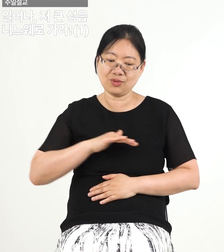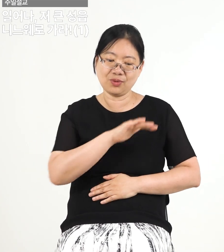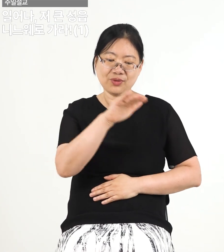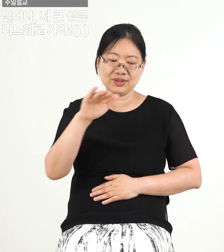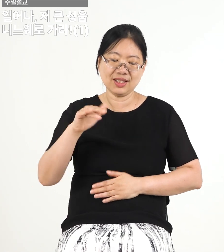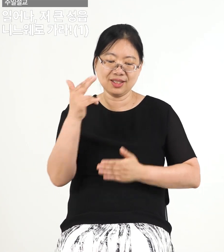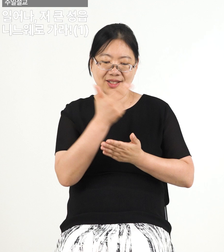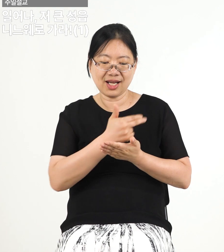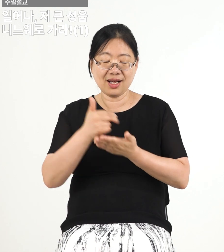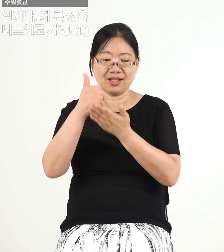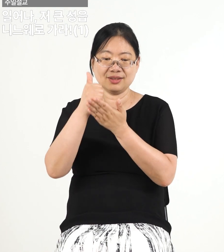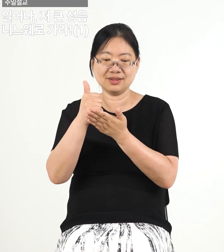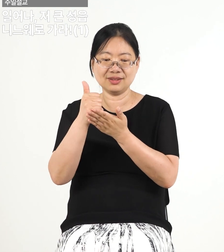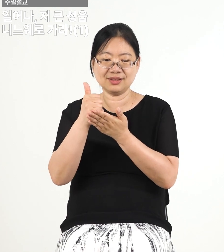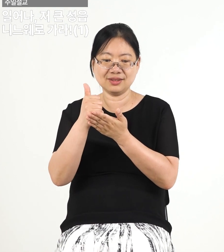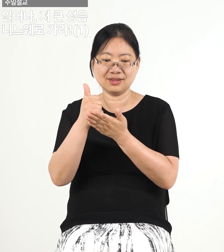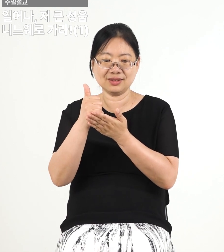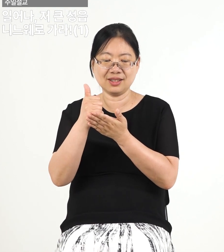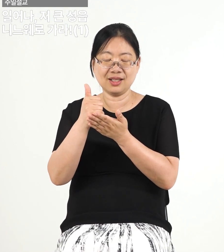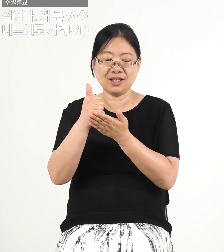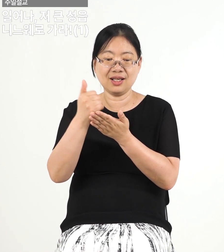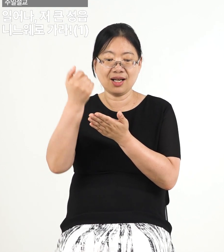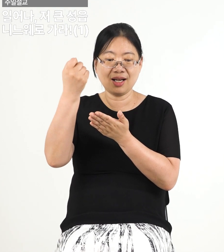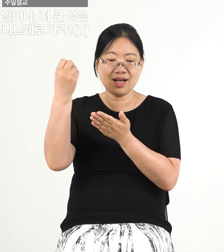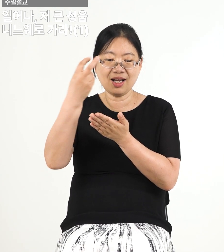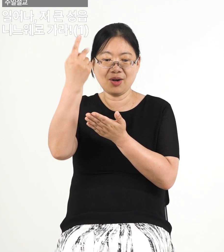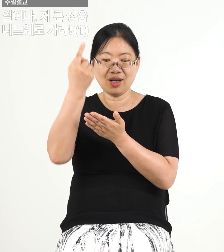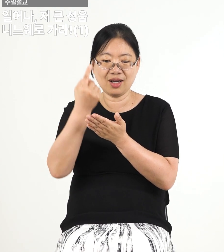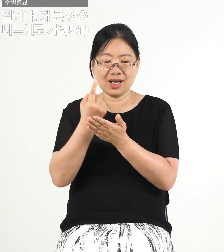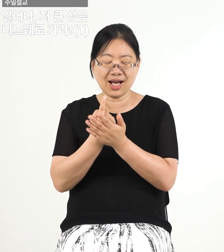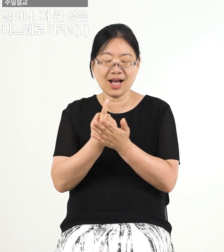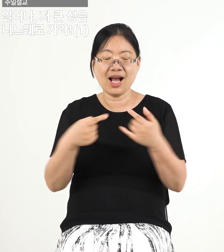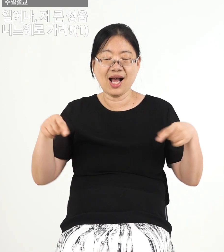주님 오시라 주를 같이